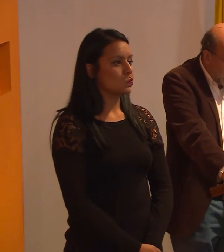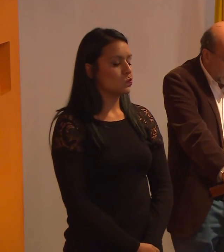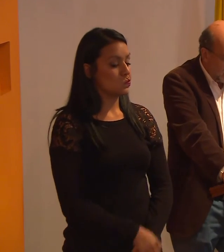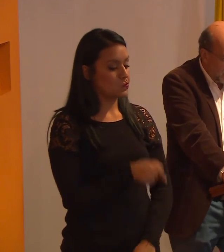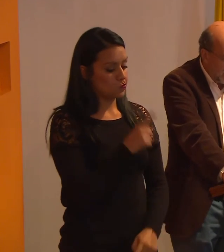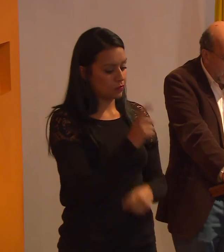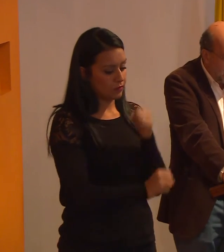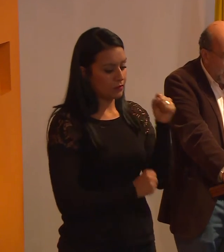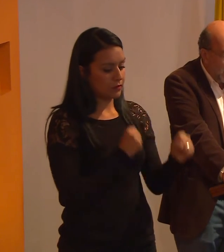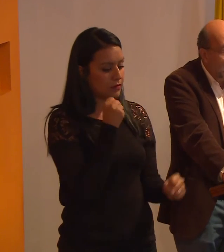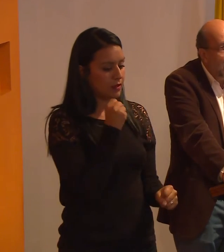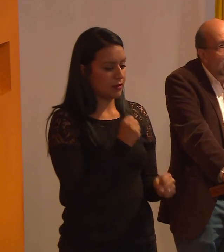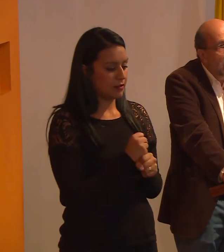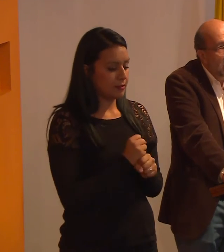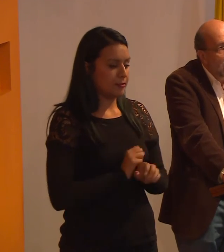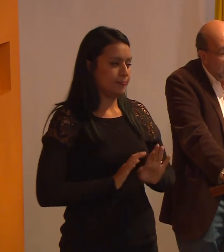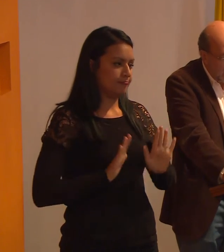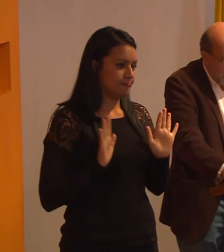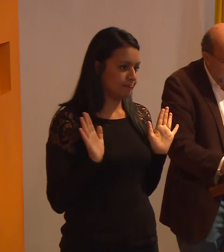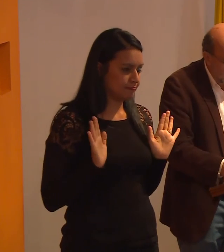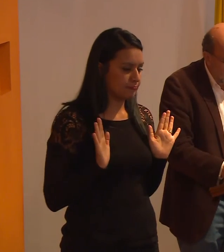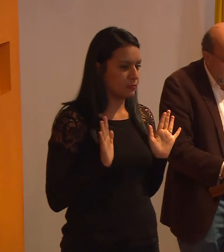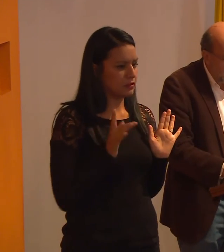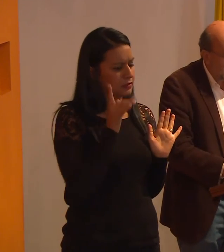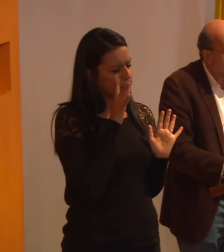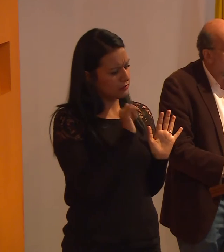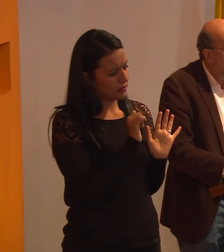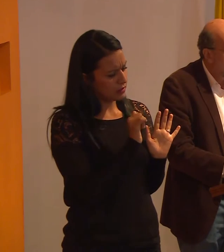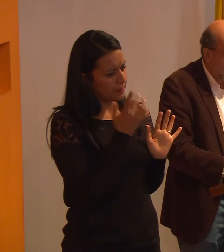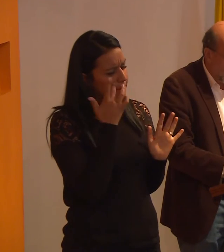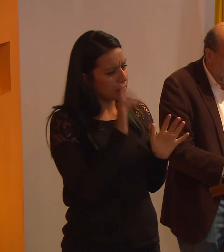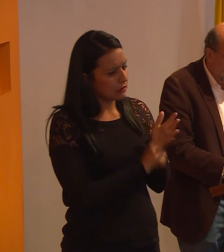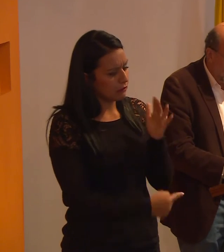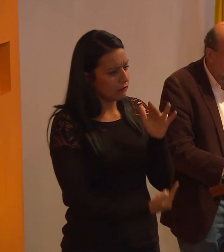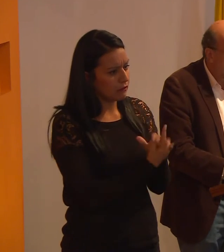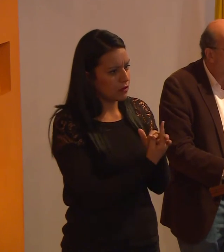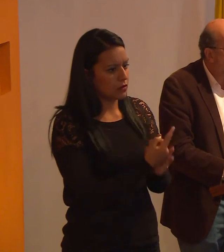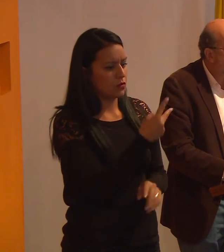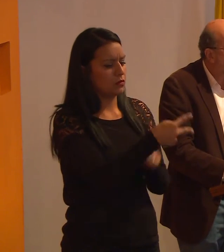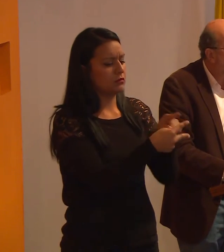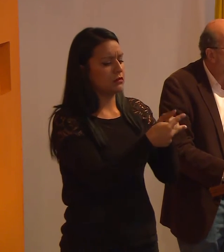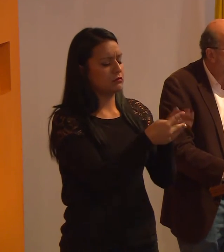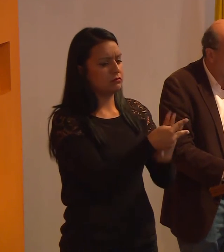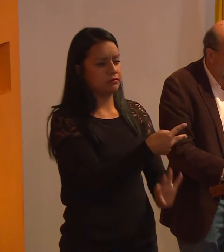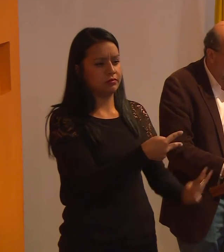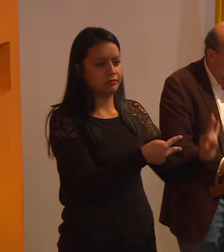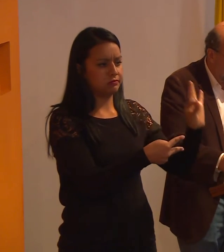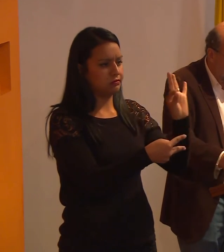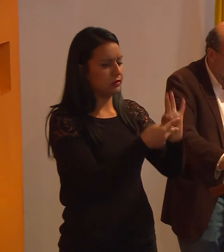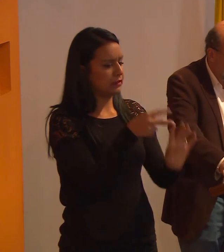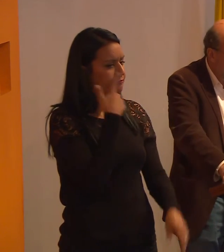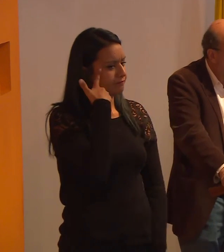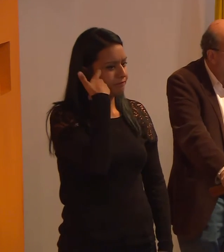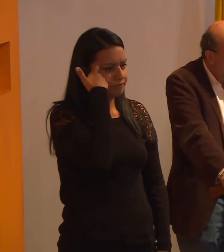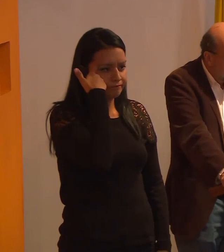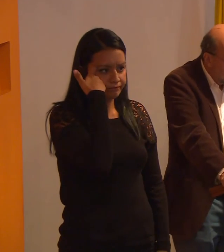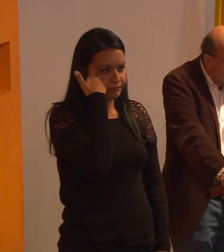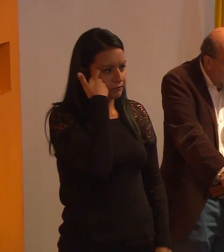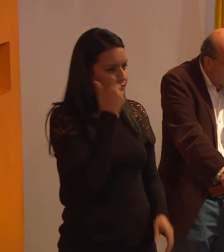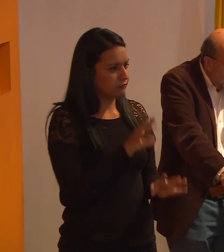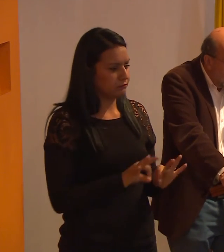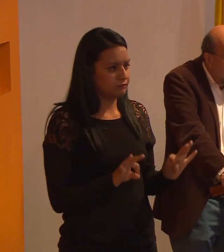Este año, sin embargo, se vislumbra con 2 importantes desafíos.